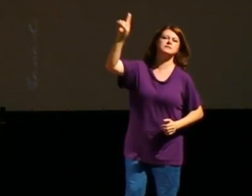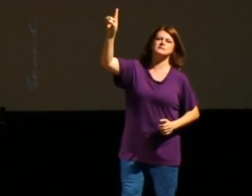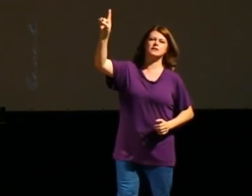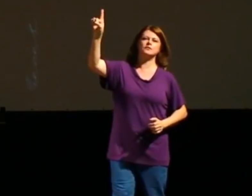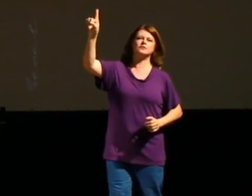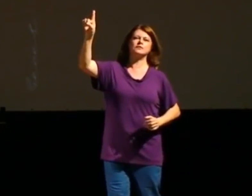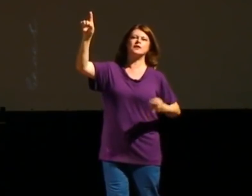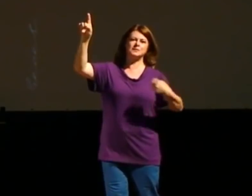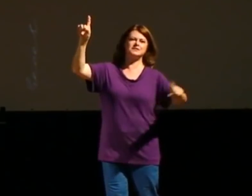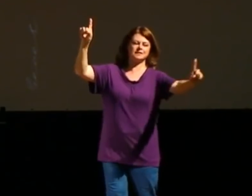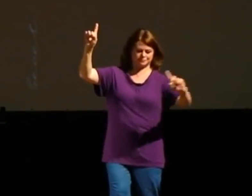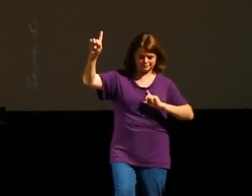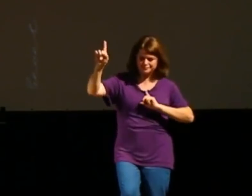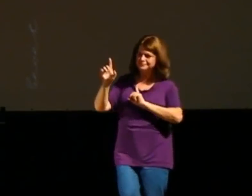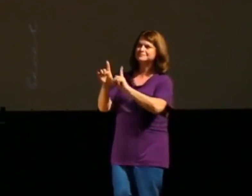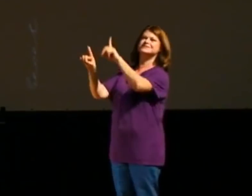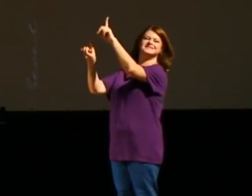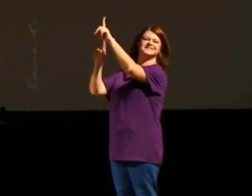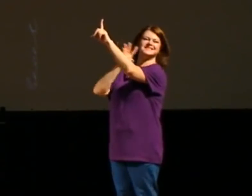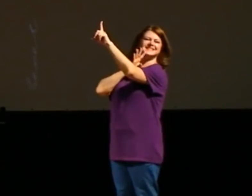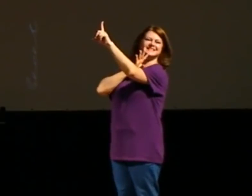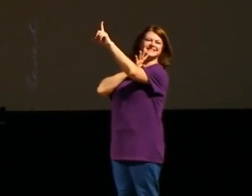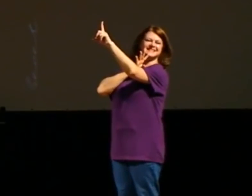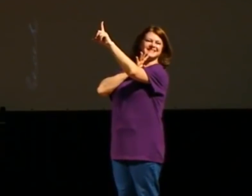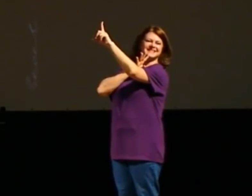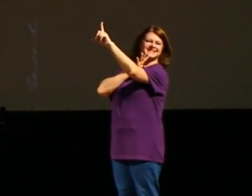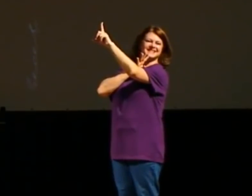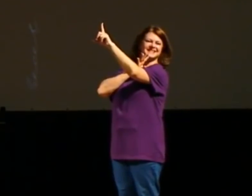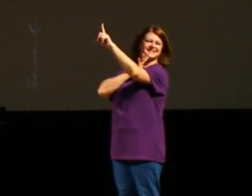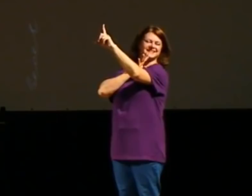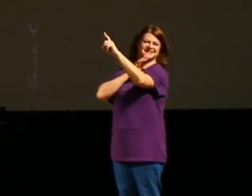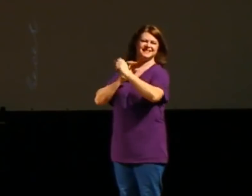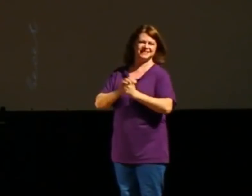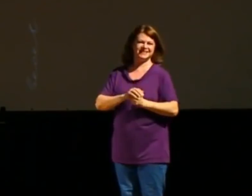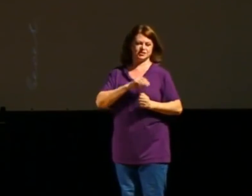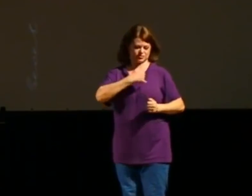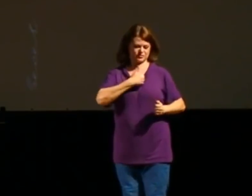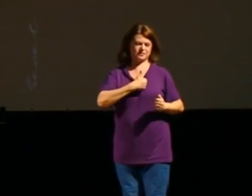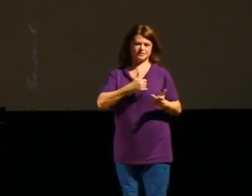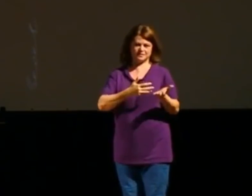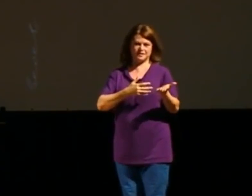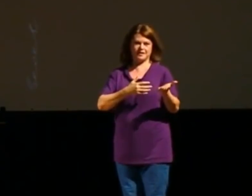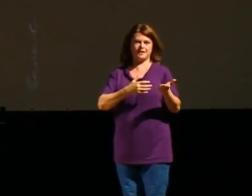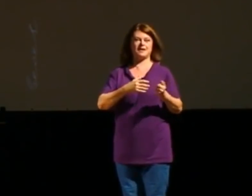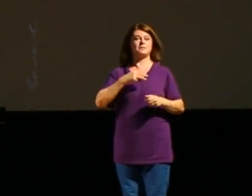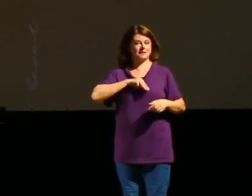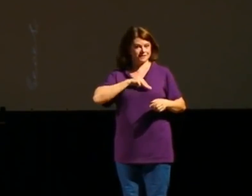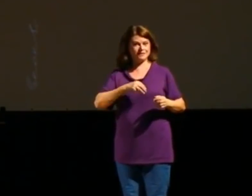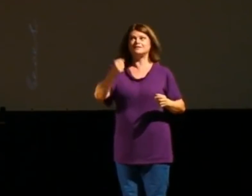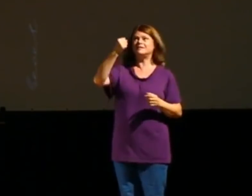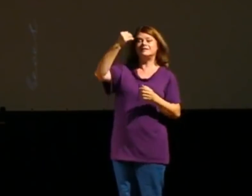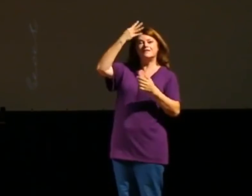ninguém conhece o Filho senão o Pai. João, Mateus capítulo 11, revela como Deus, ele tem essa relação de Pai